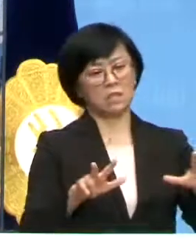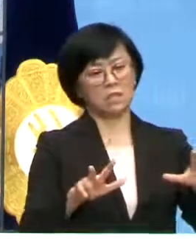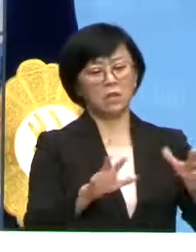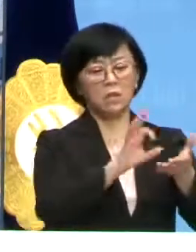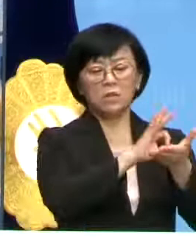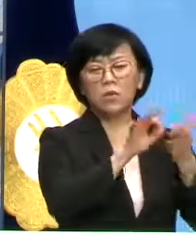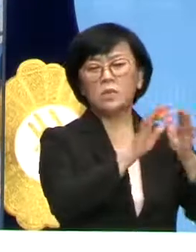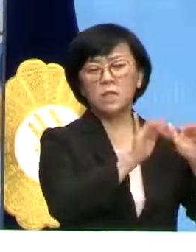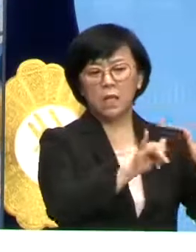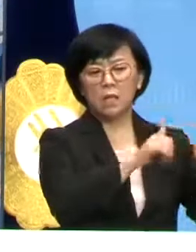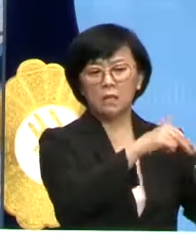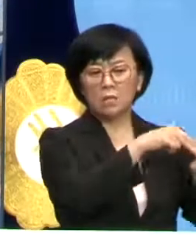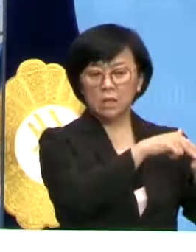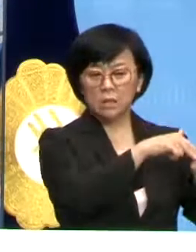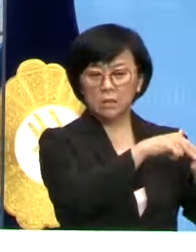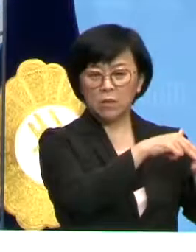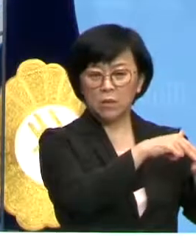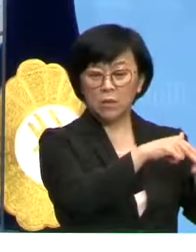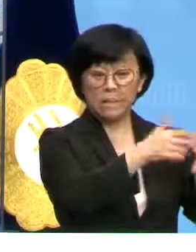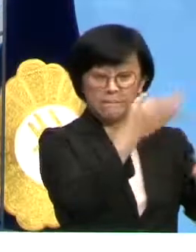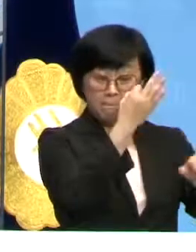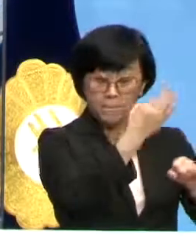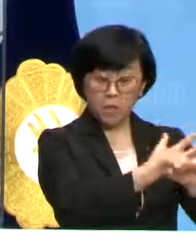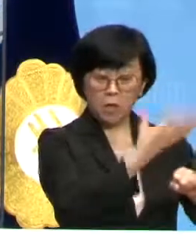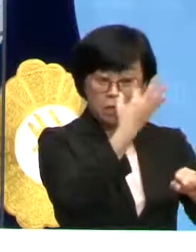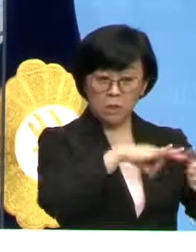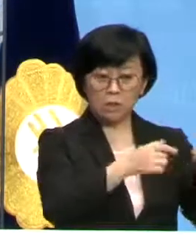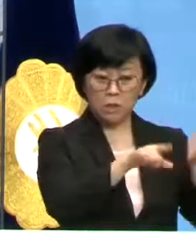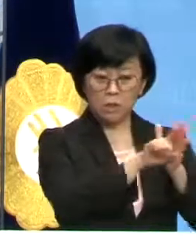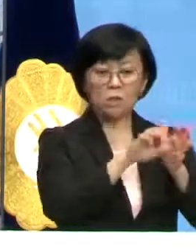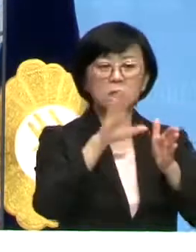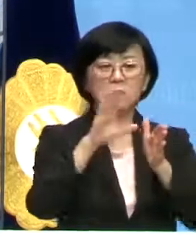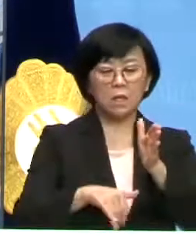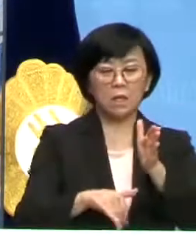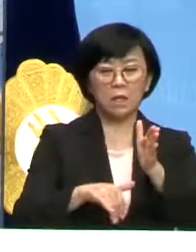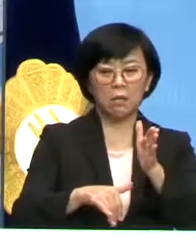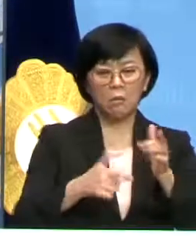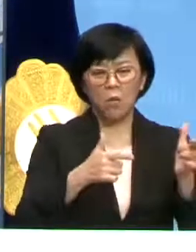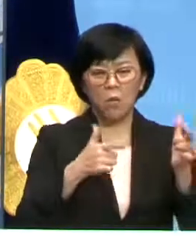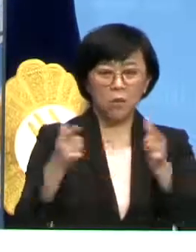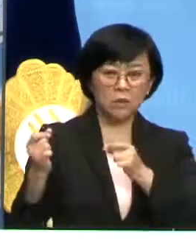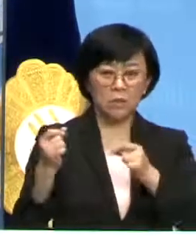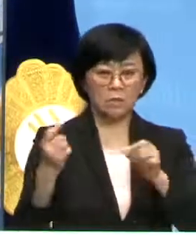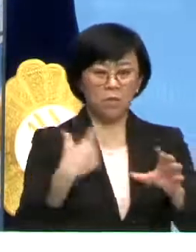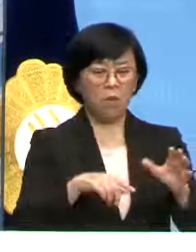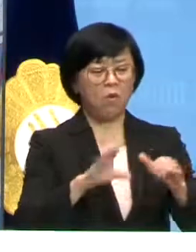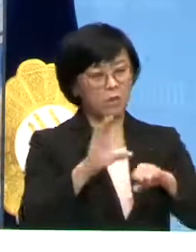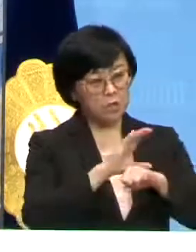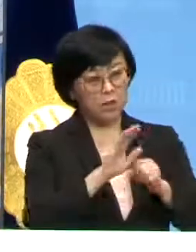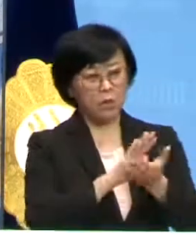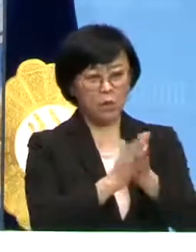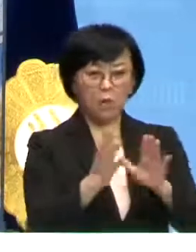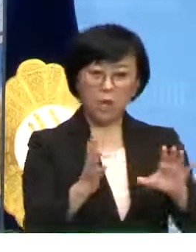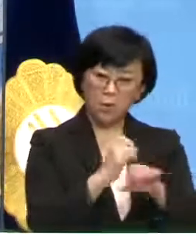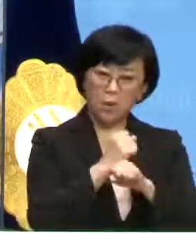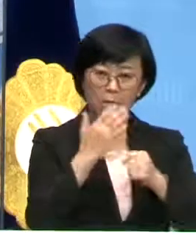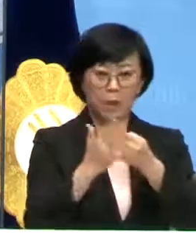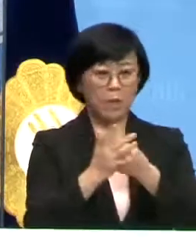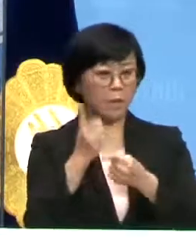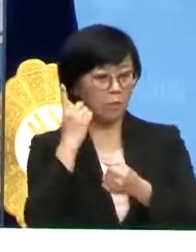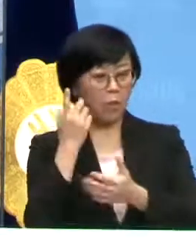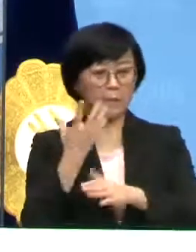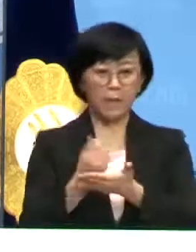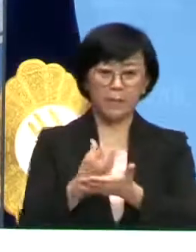소비자 편 편익을 위해서 지금 시대가 시대가 모든 것이 다 전선하 되고 모바일